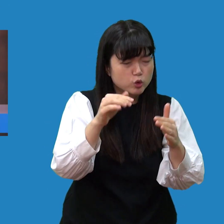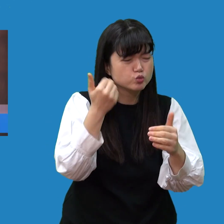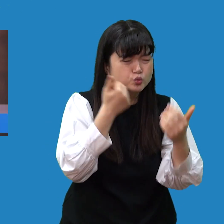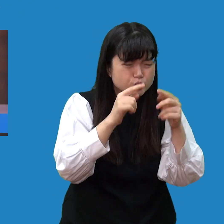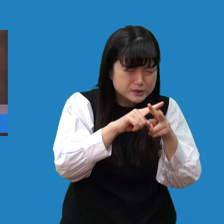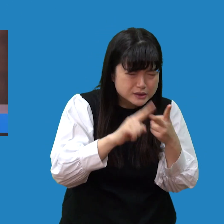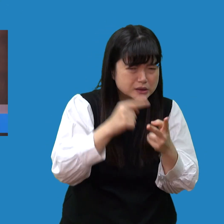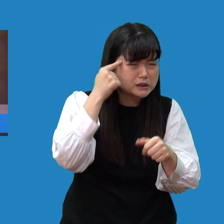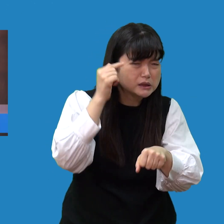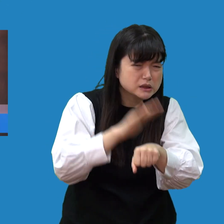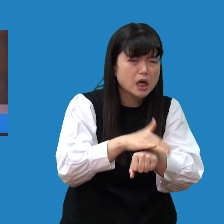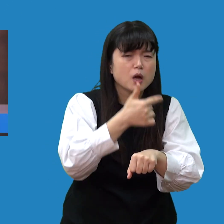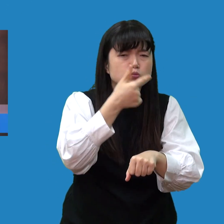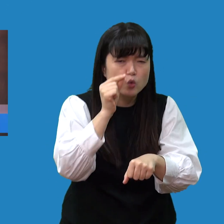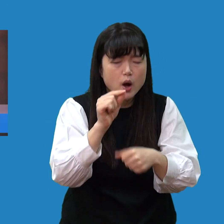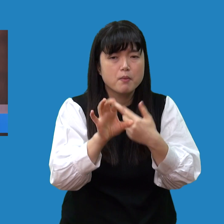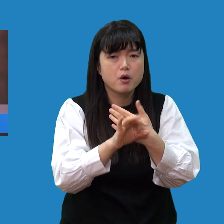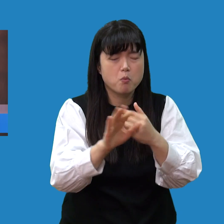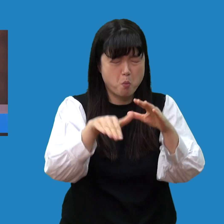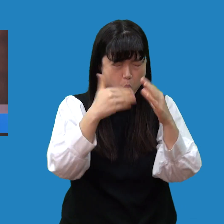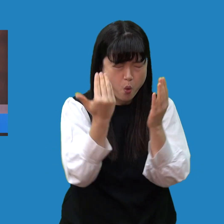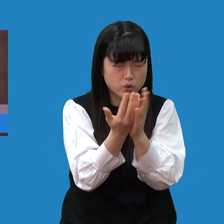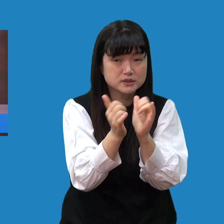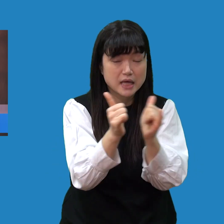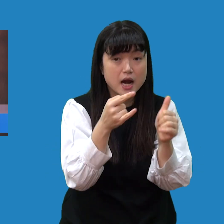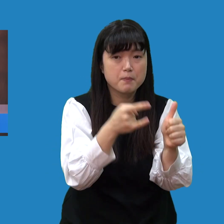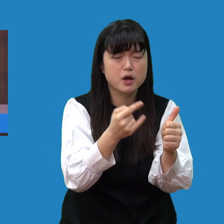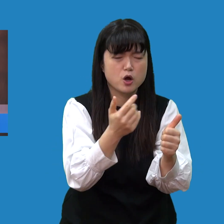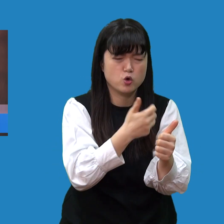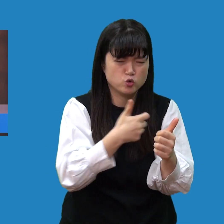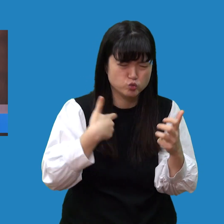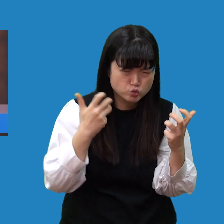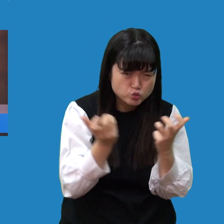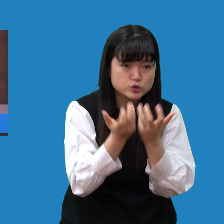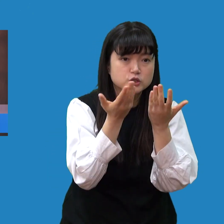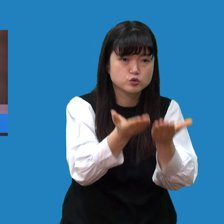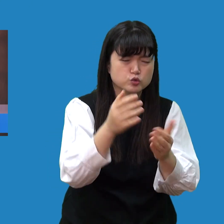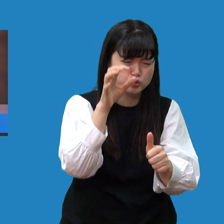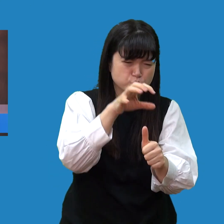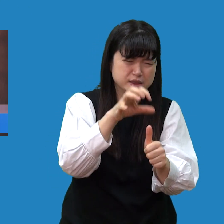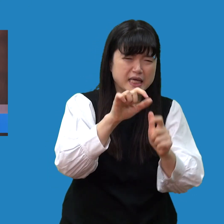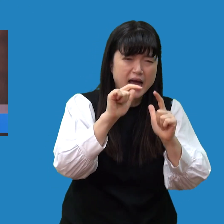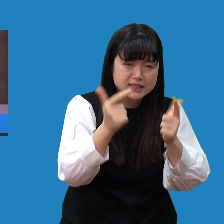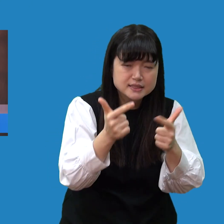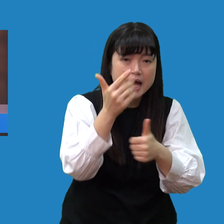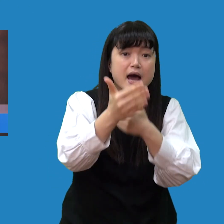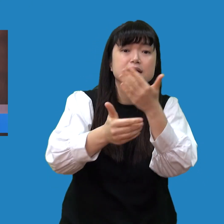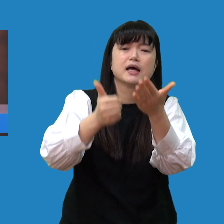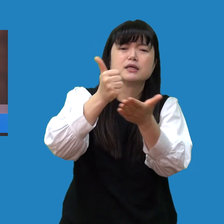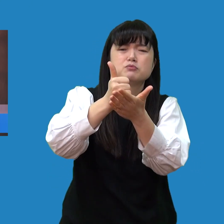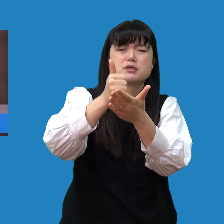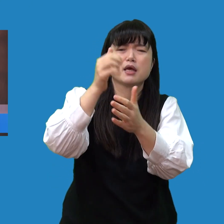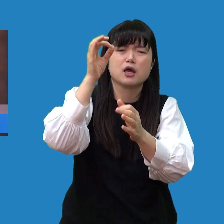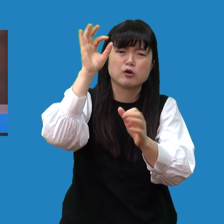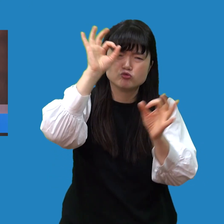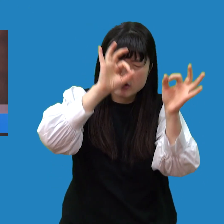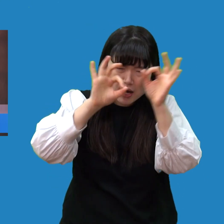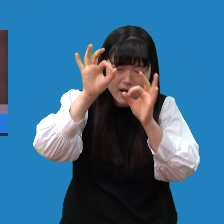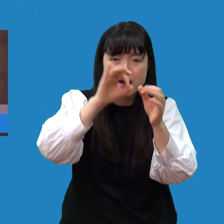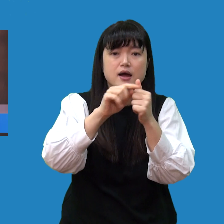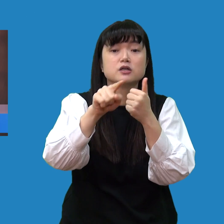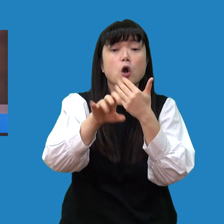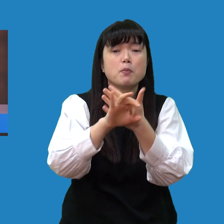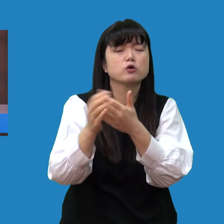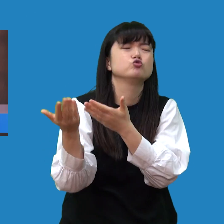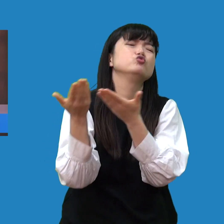중에 누구든지 지혜가 부족하거든 모든 사람에게 후히 주시고 꾸짖지 아니하시는 하나님께 구하라.